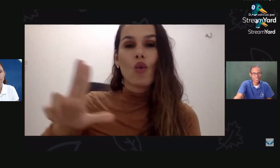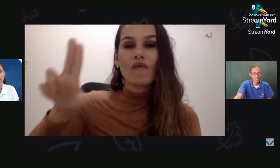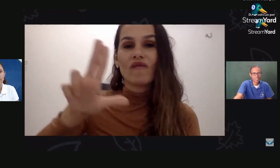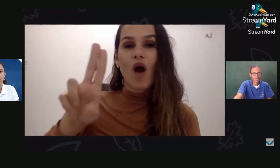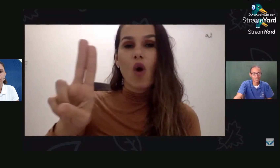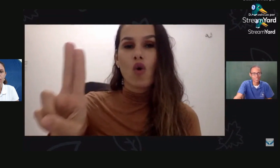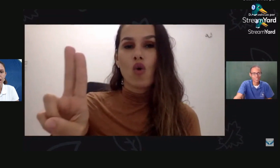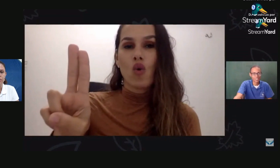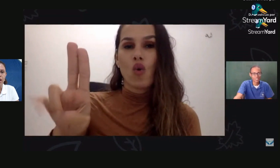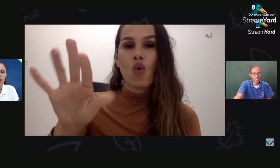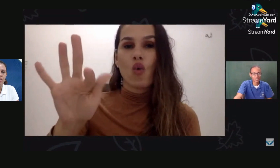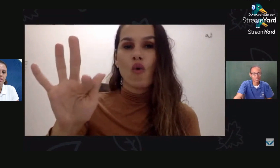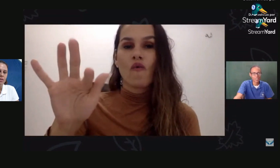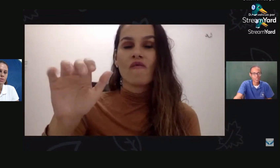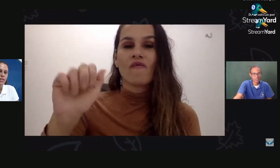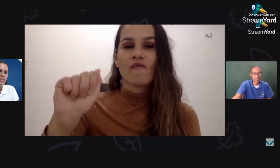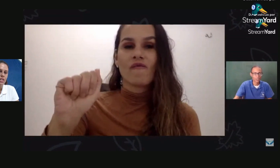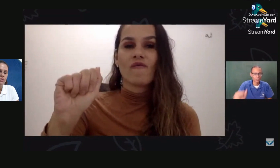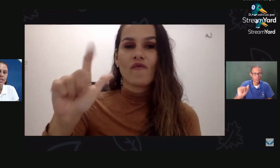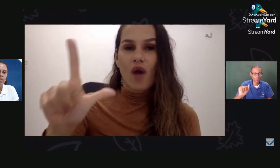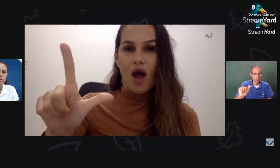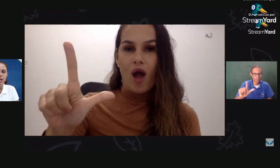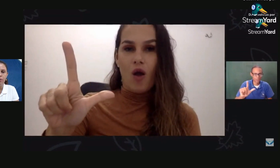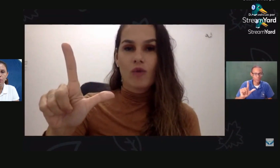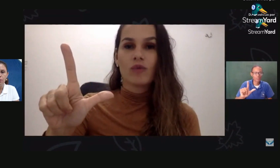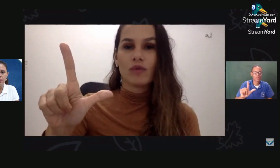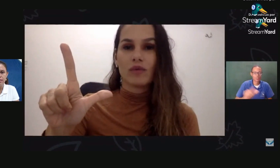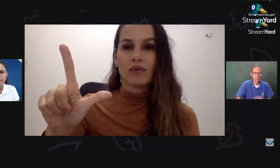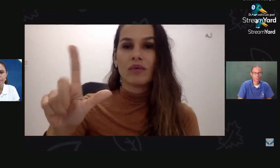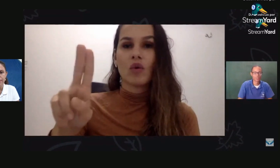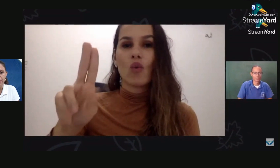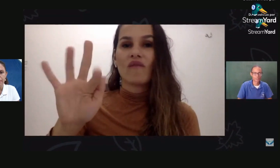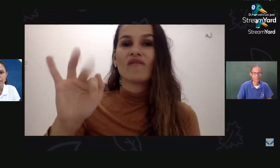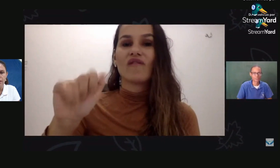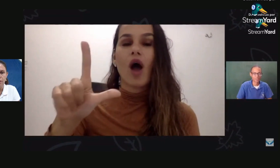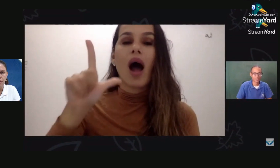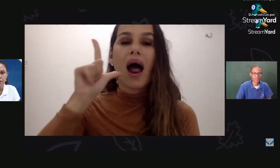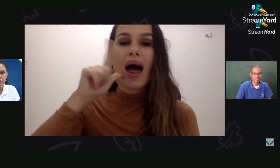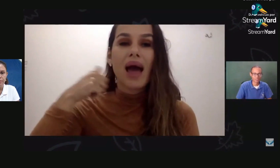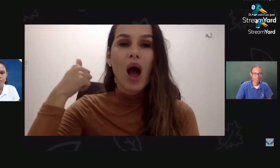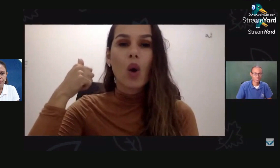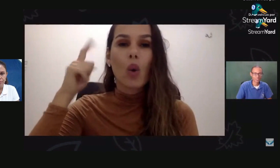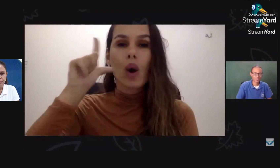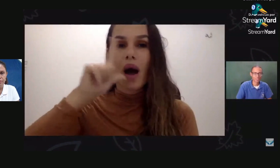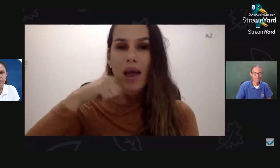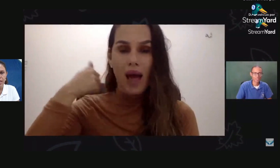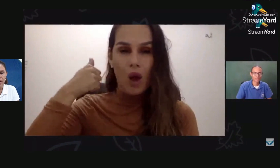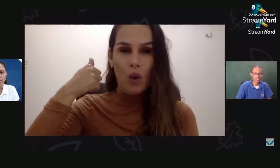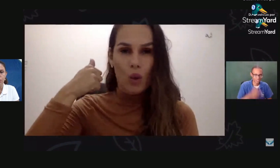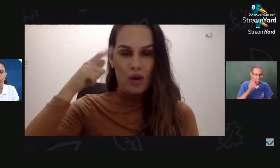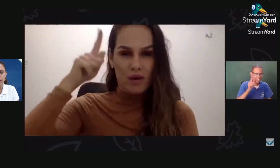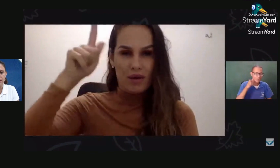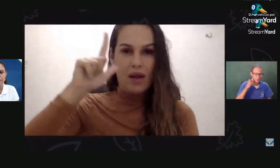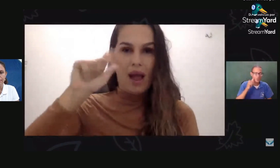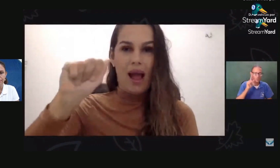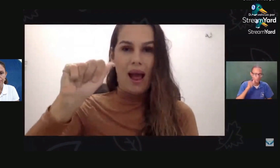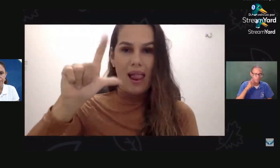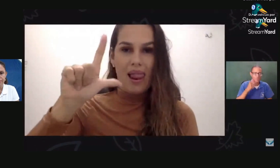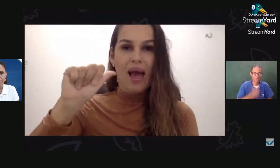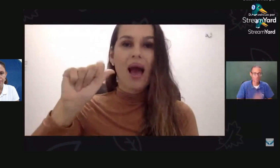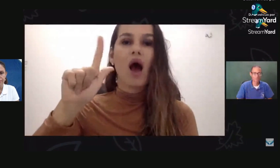né? Fui fazer o doutorado na Universidade Federal do Alagoas, né? Em Maceió, na